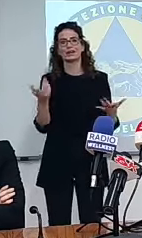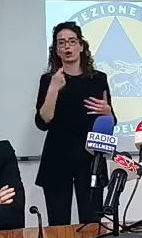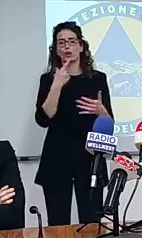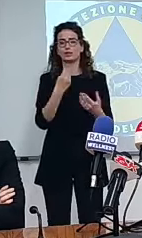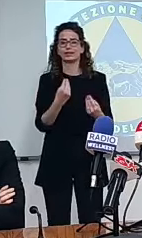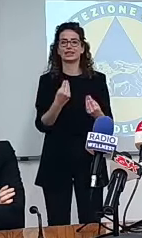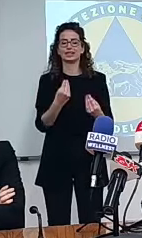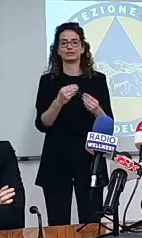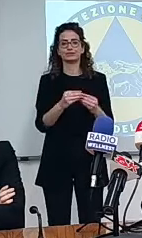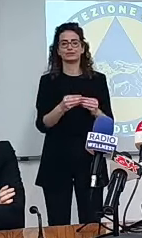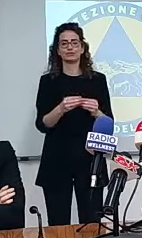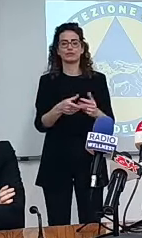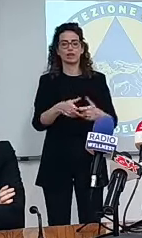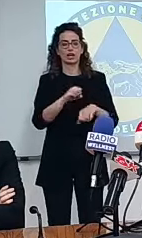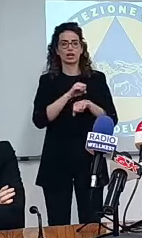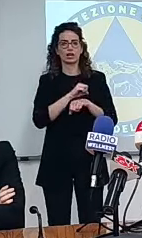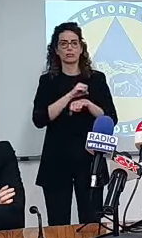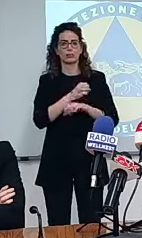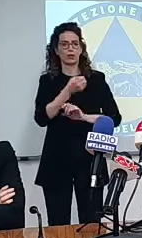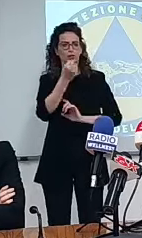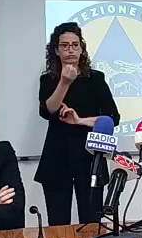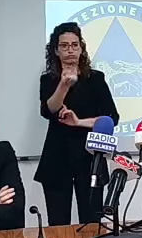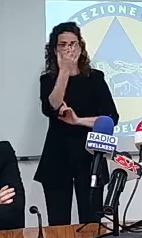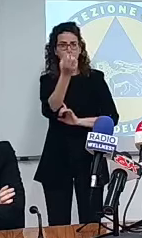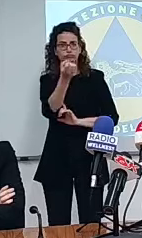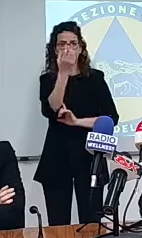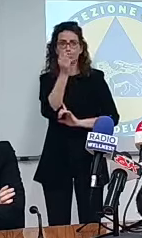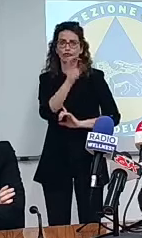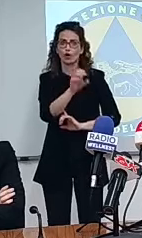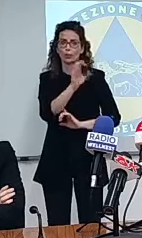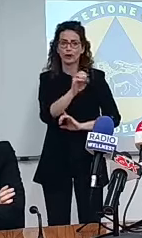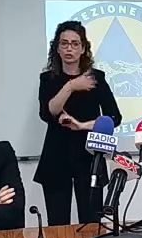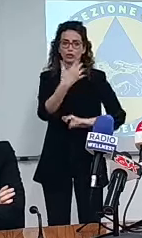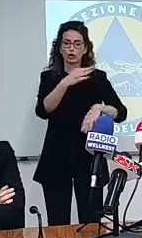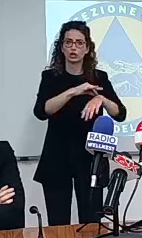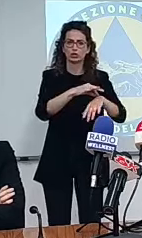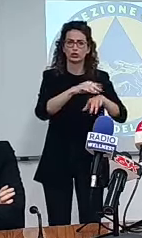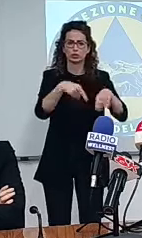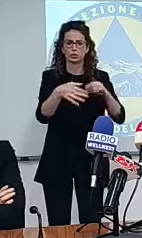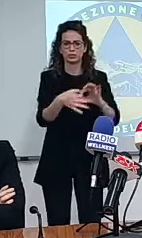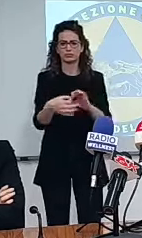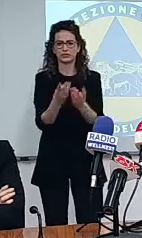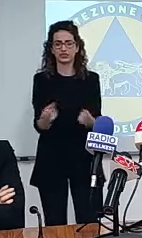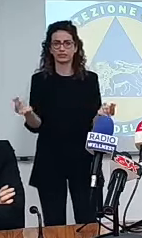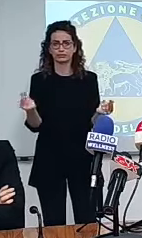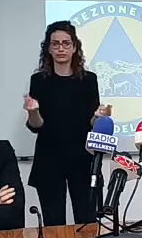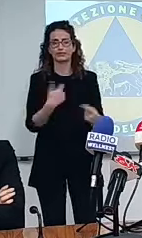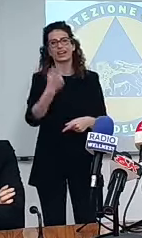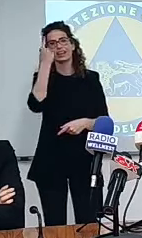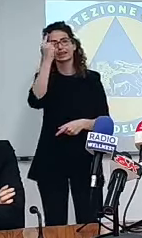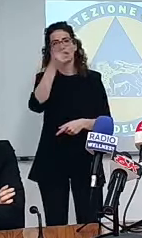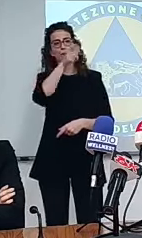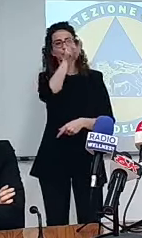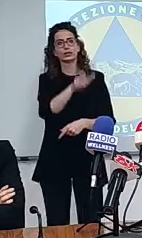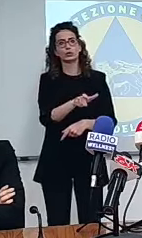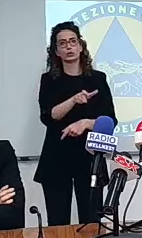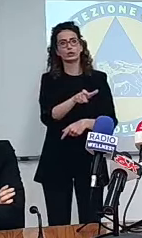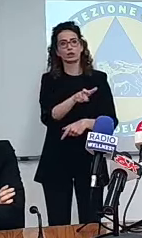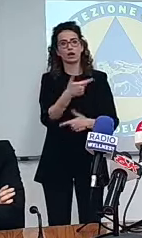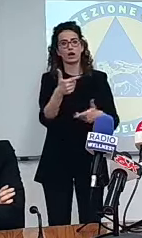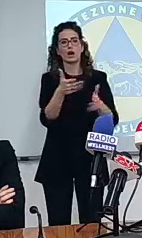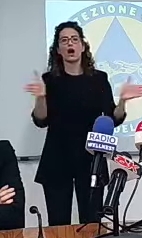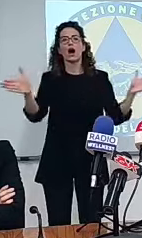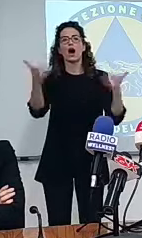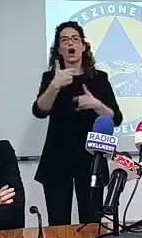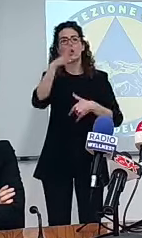venga meno anche il principio della formazione che ha avuto. Perché se una persona si fosse... avesse alzato la mano in